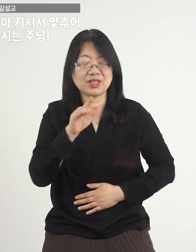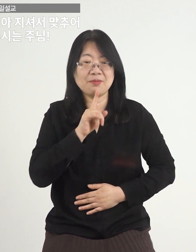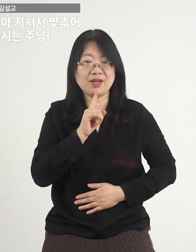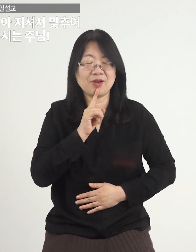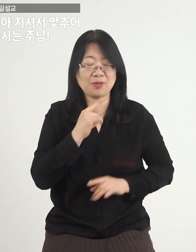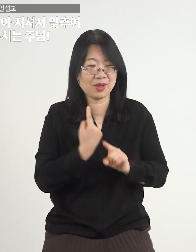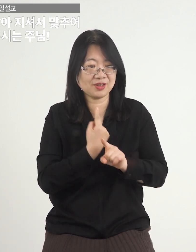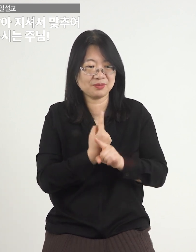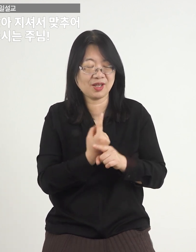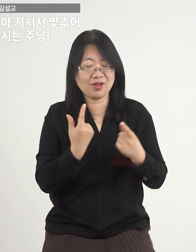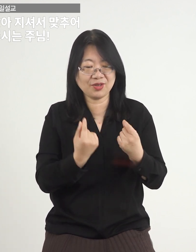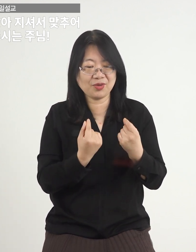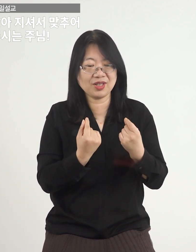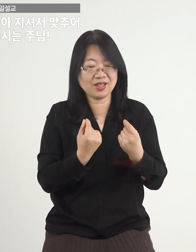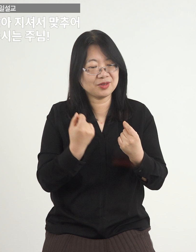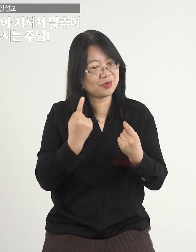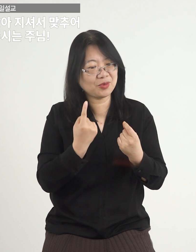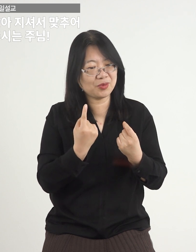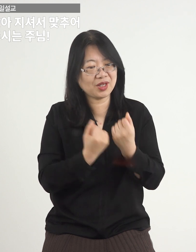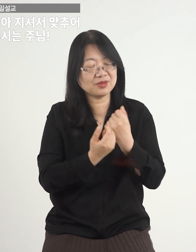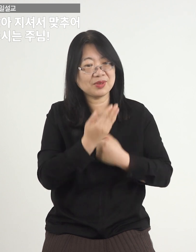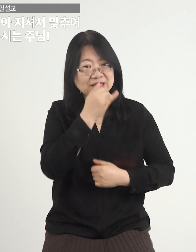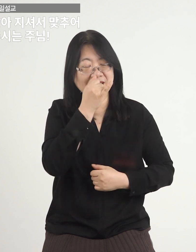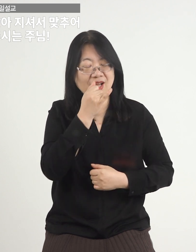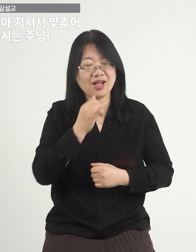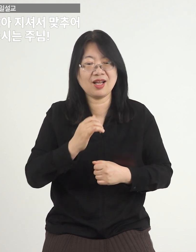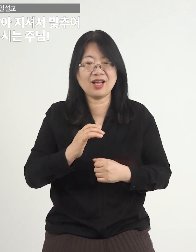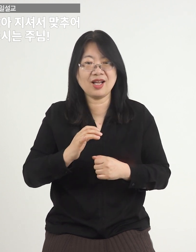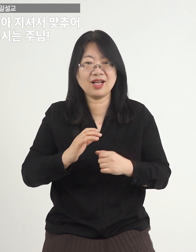표현으로는 이렇게도 설명할 수 있겠죠? 세계관.